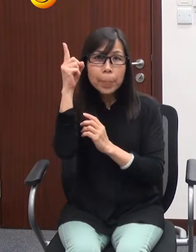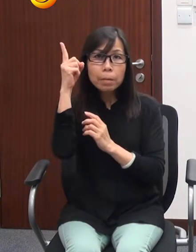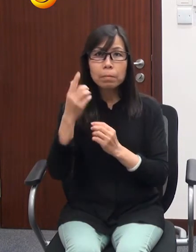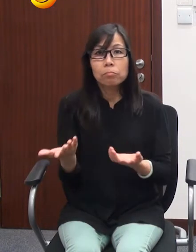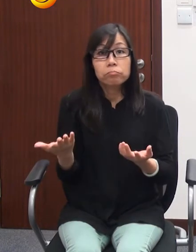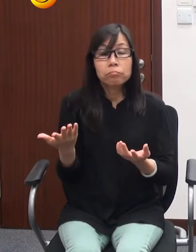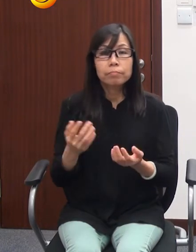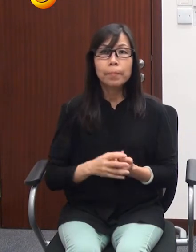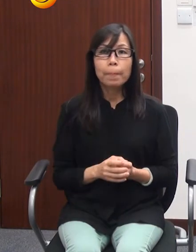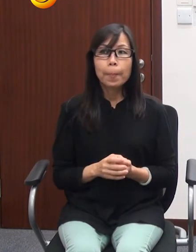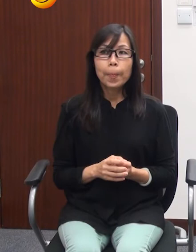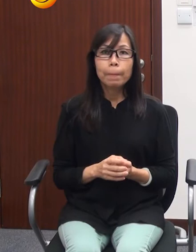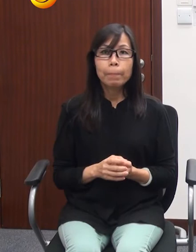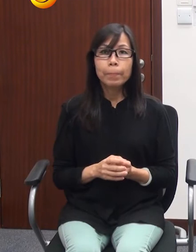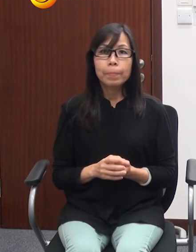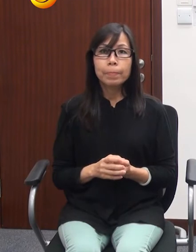啊嗰叫做